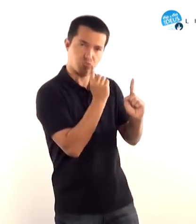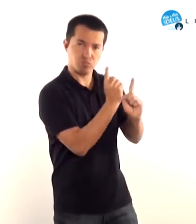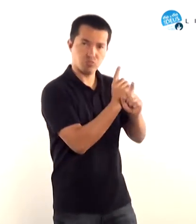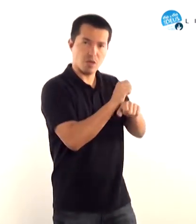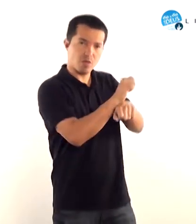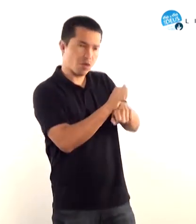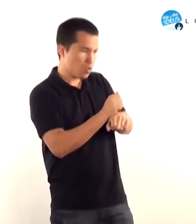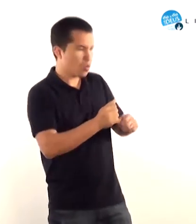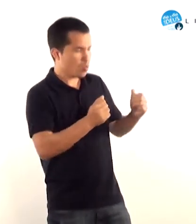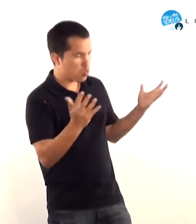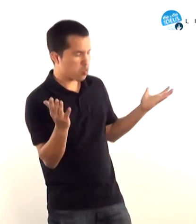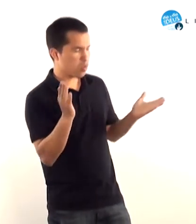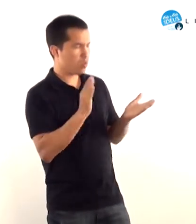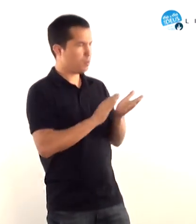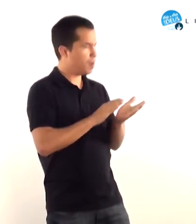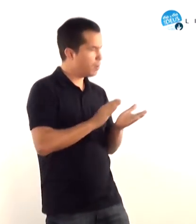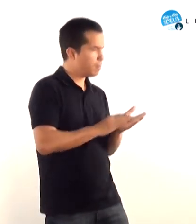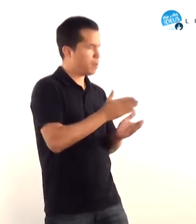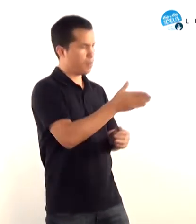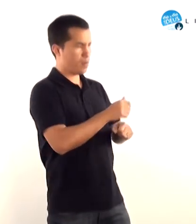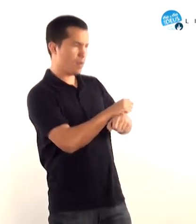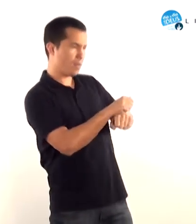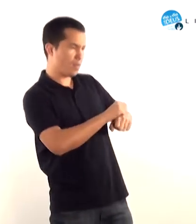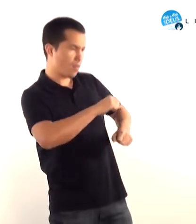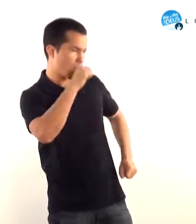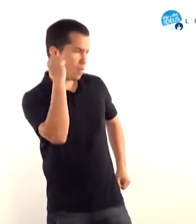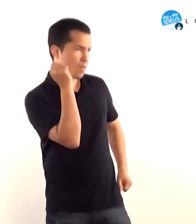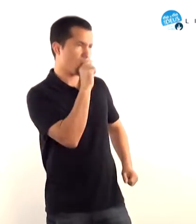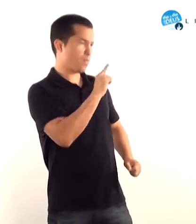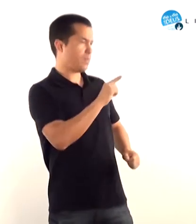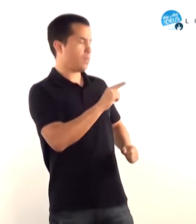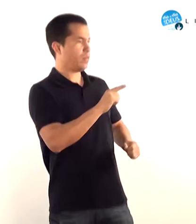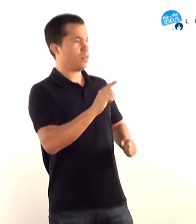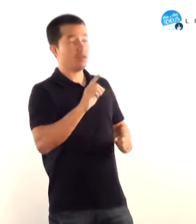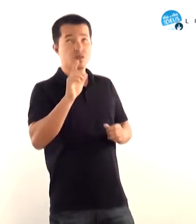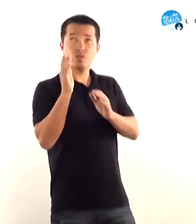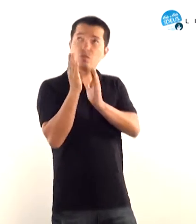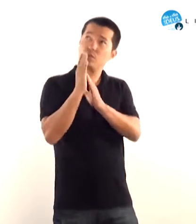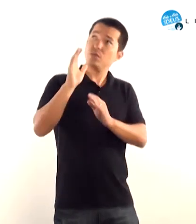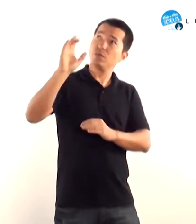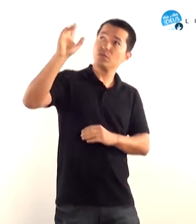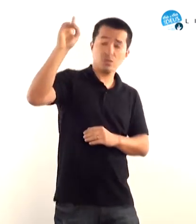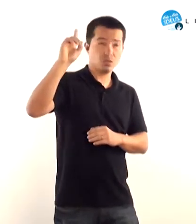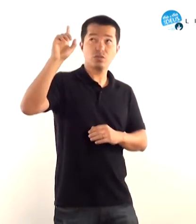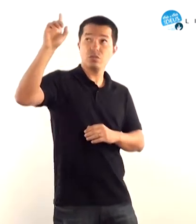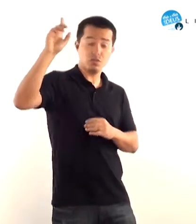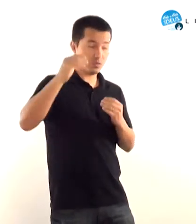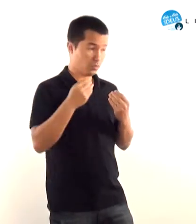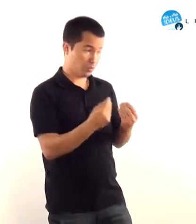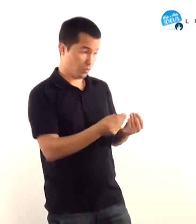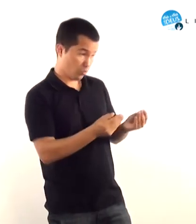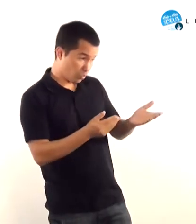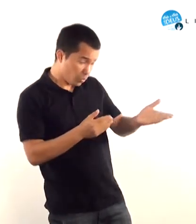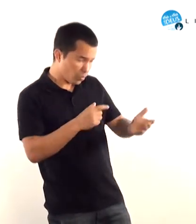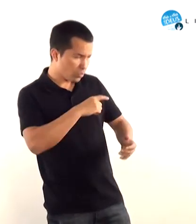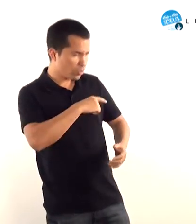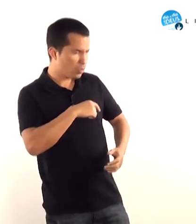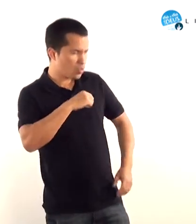Seja louvado o Deus Altíssimo que entregou os inimigos de você nas suas mãos. E aí Abraão deu a